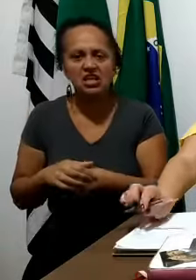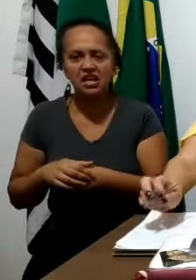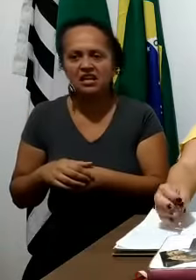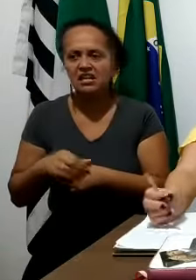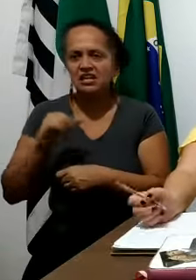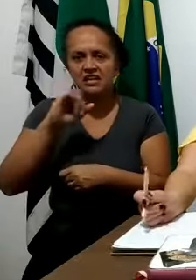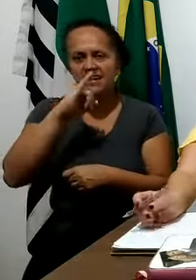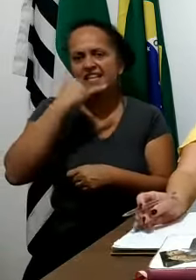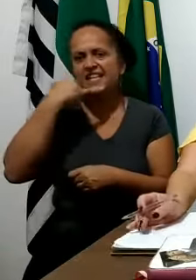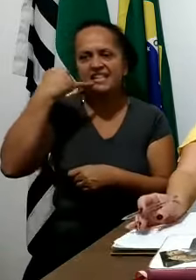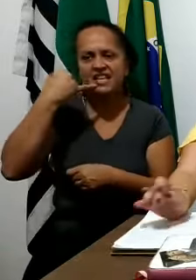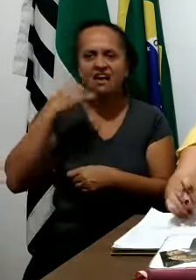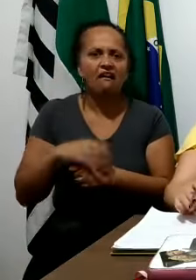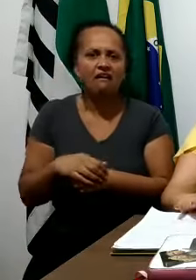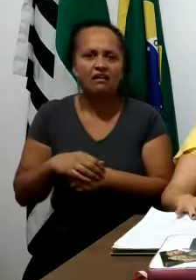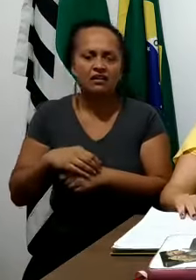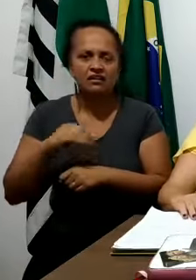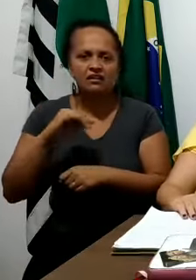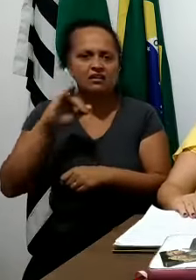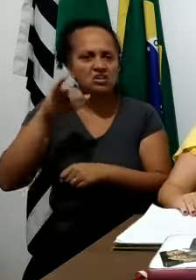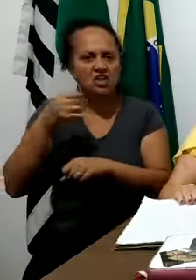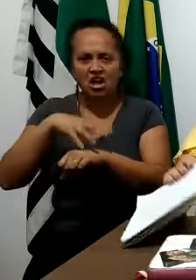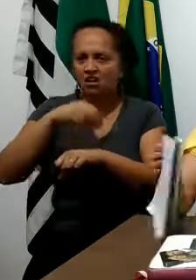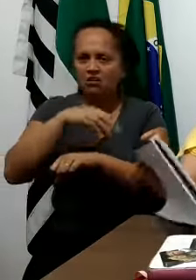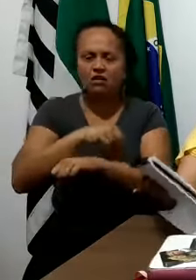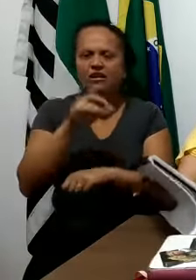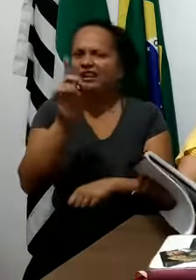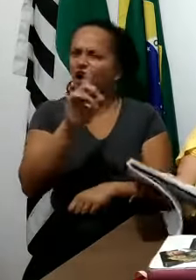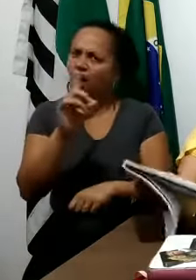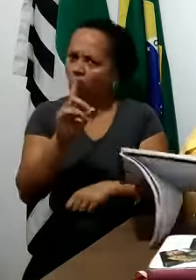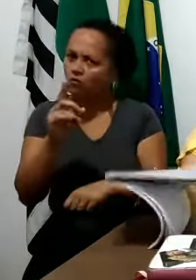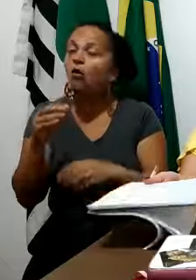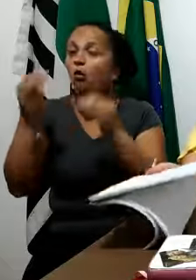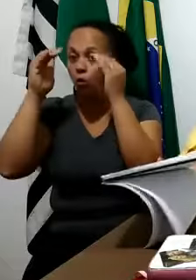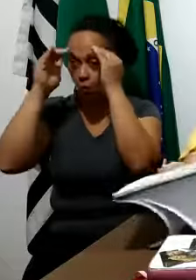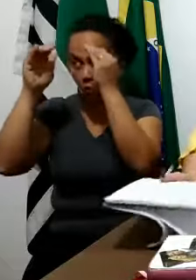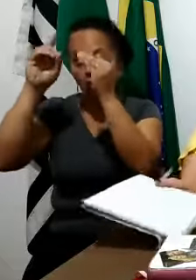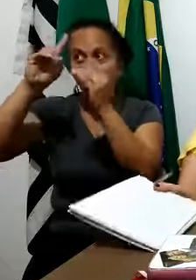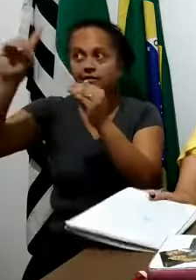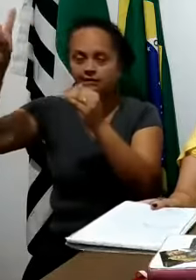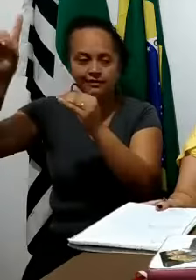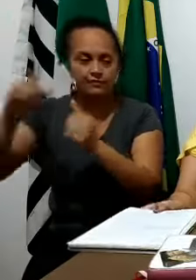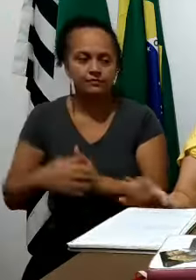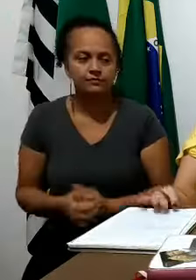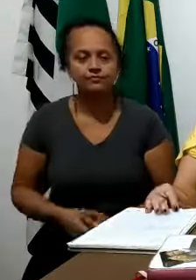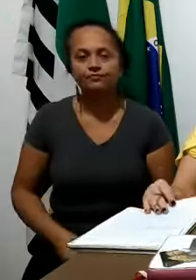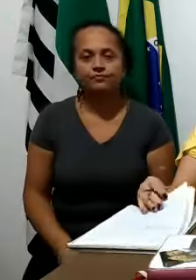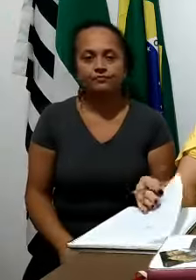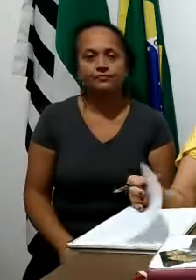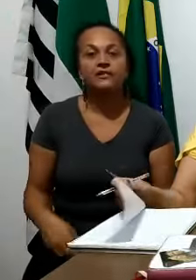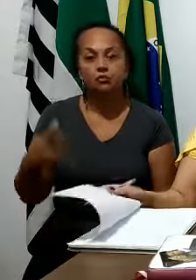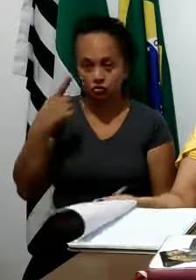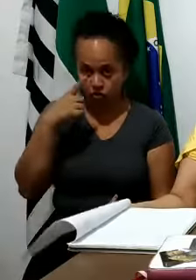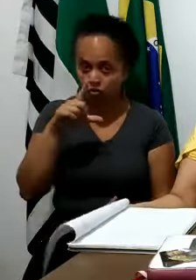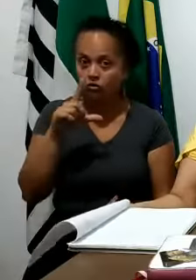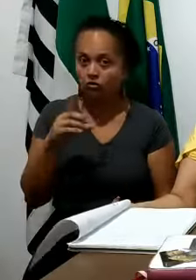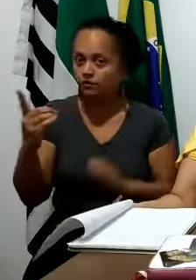Deus. E é isso que nós precisamos deixar para os nossos filhos. Essa é a palavra, irmãos. Eu vou ler novamente aqui Deuteronômio 6, que